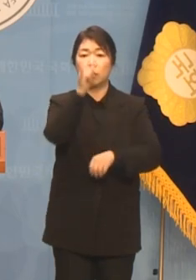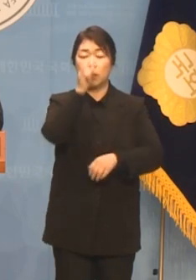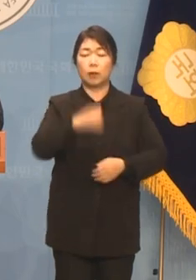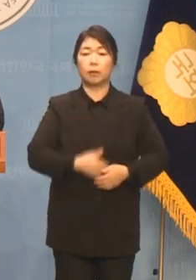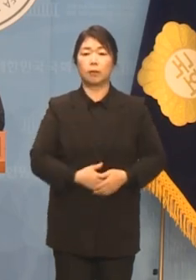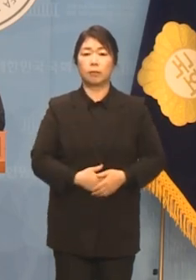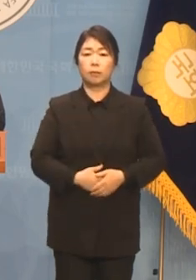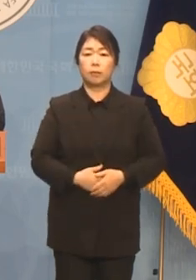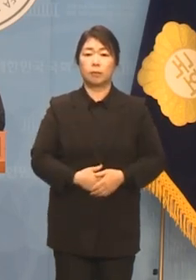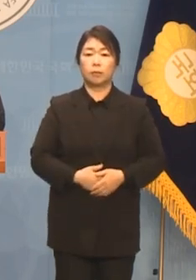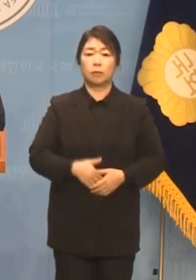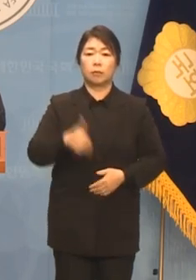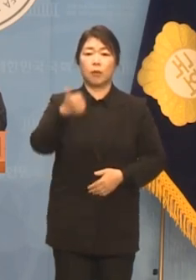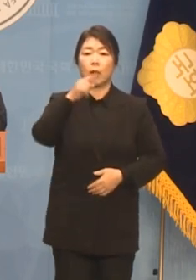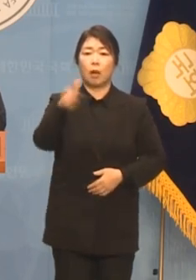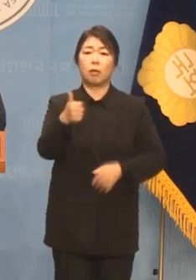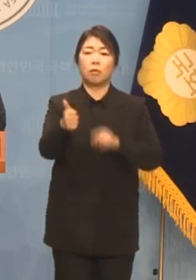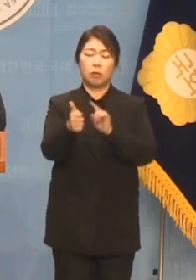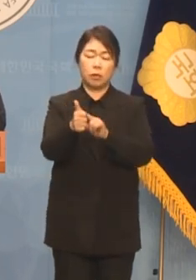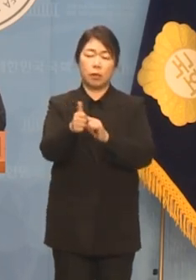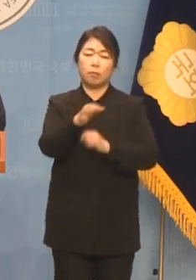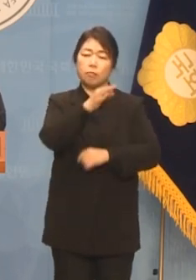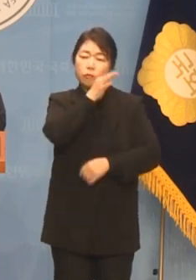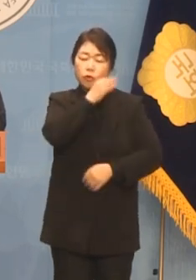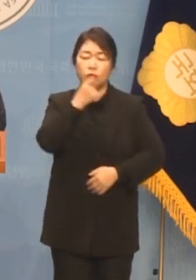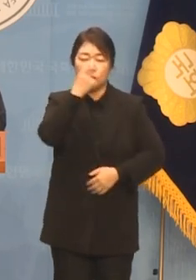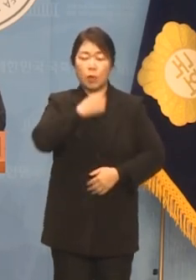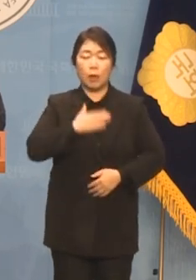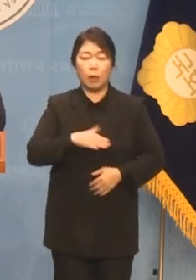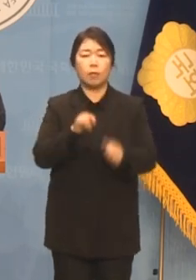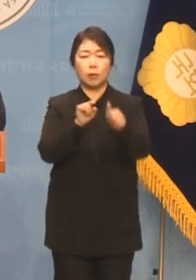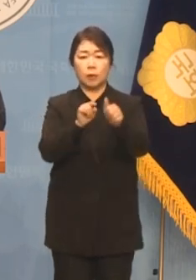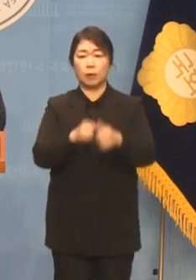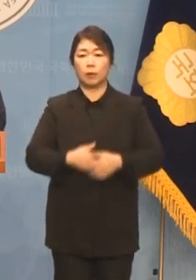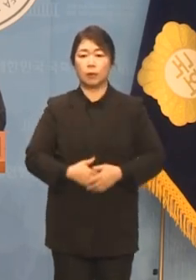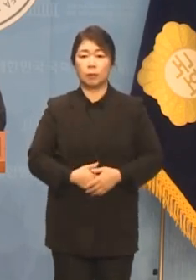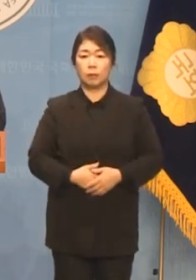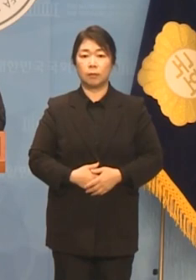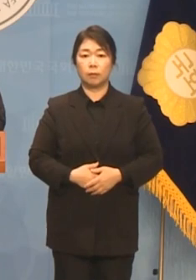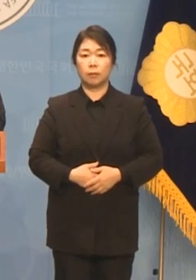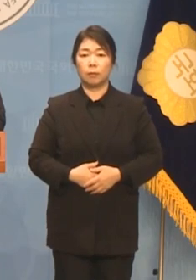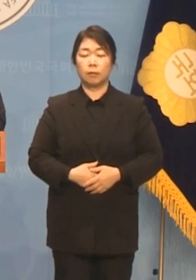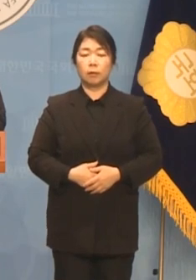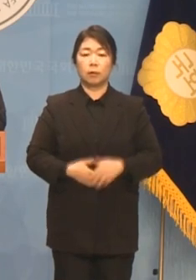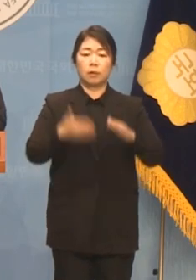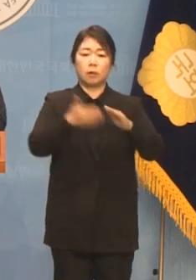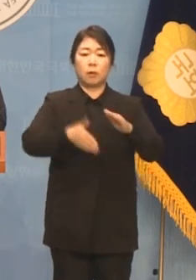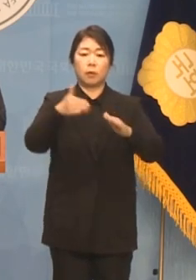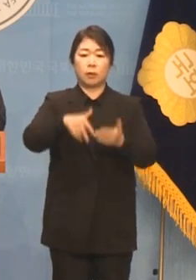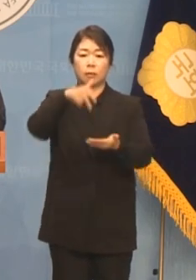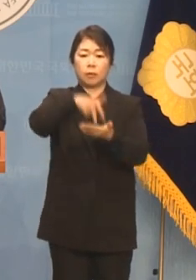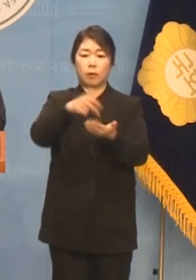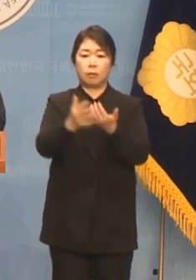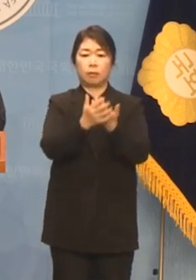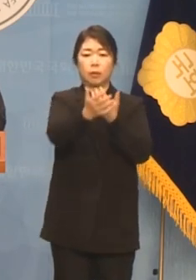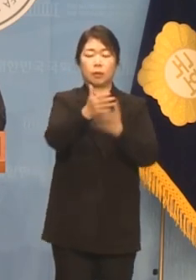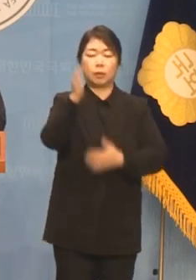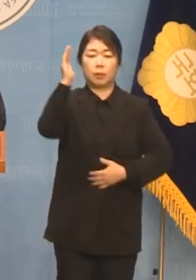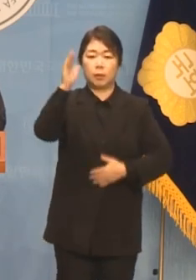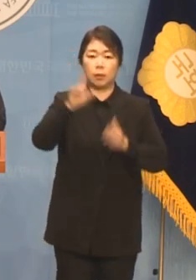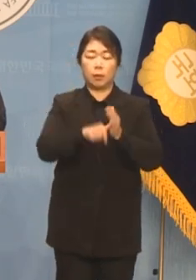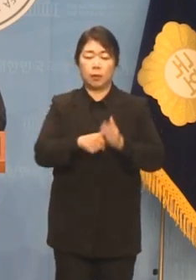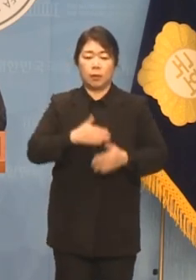위원장 부끄러운 줄 아시길 바랍니다 공개석상에서 감정도